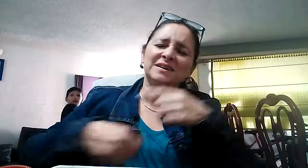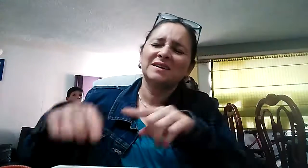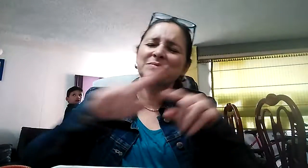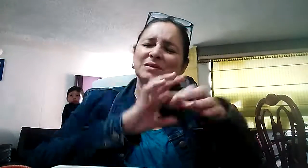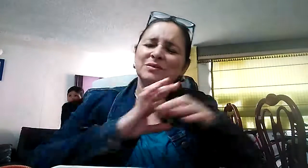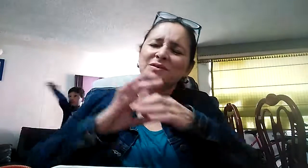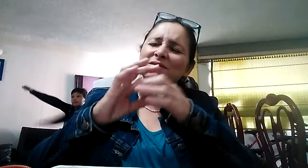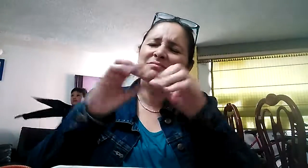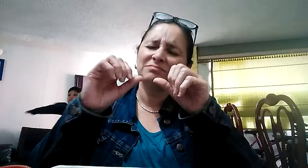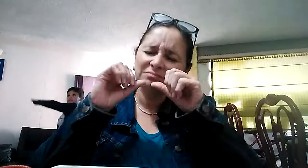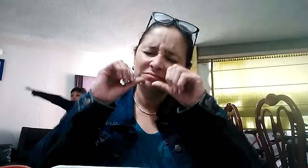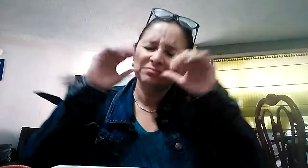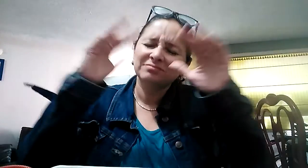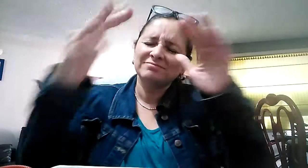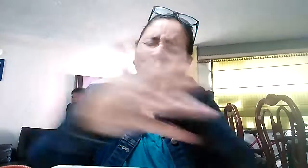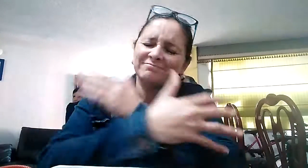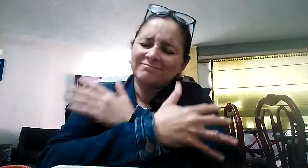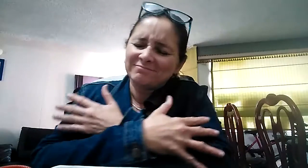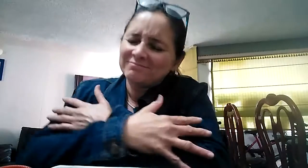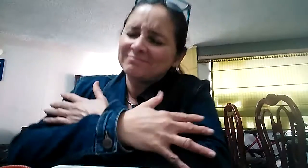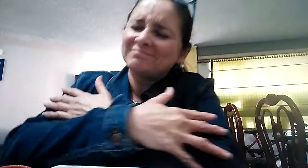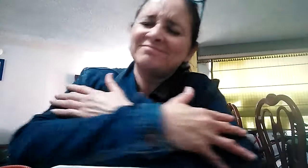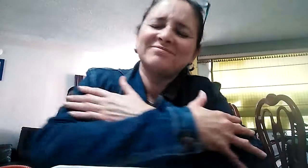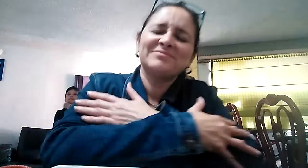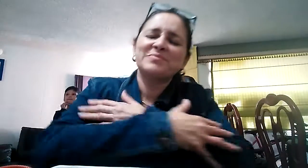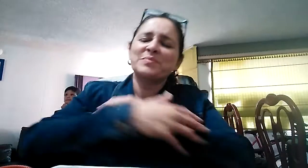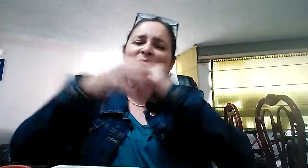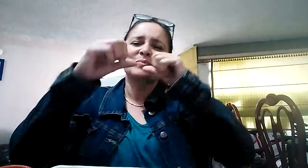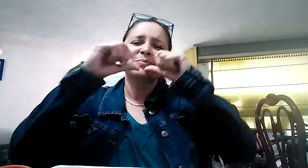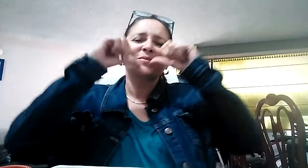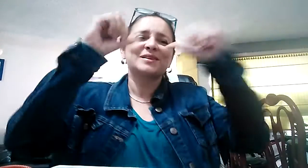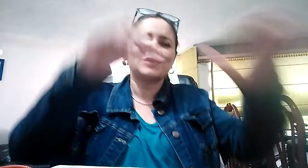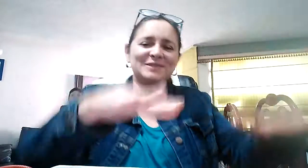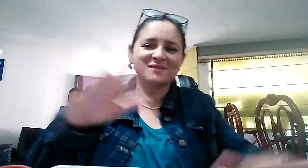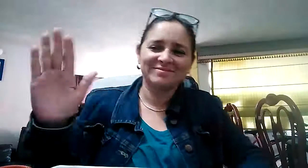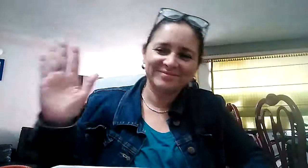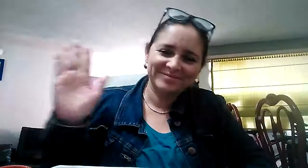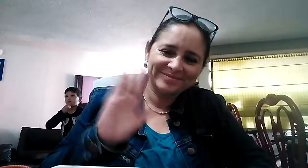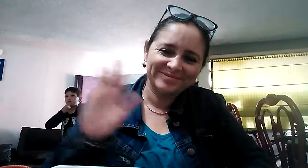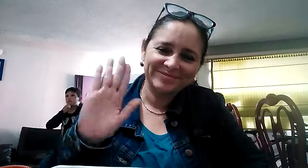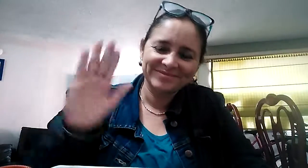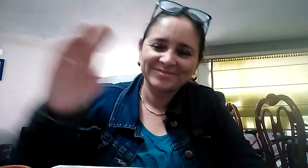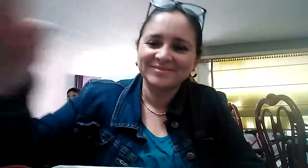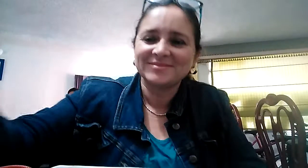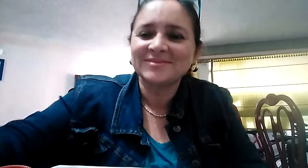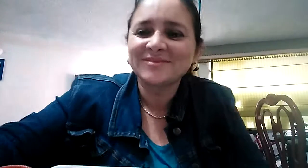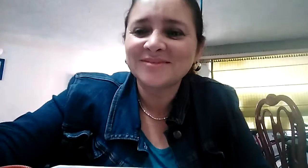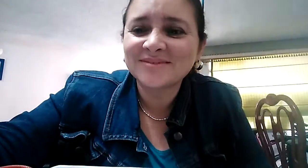para distraer al vaquero. ¿Quién es bueno saltando arriba y abajo y haciendo ruidos fastidiosos? ¡Mío!